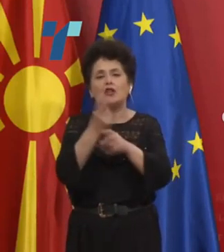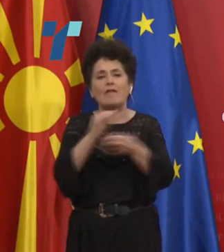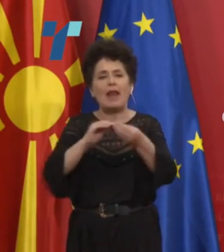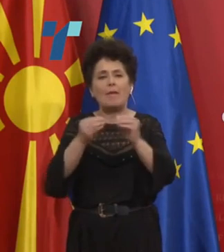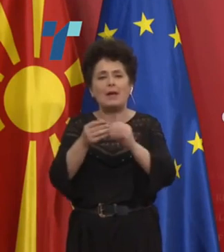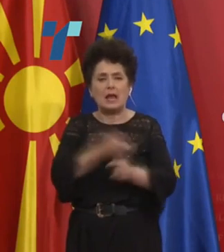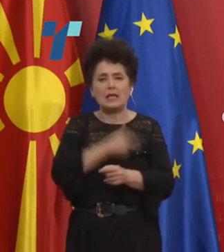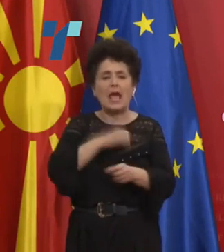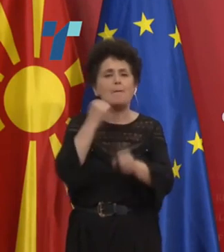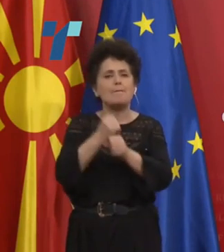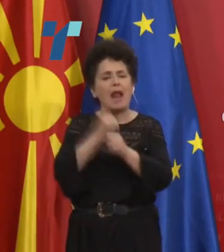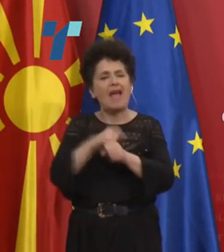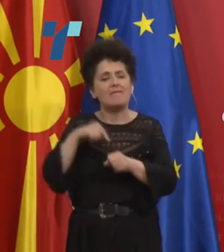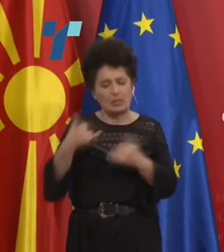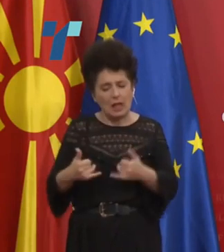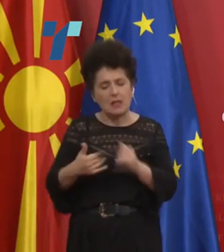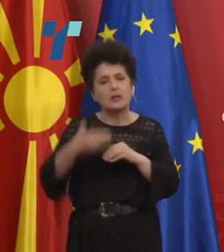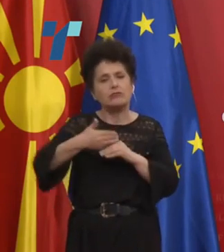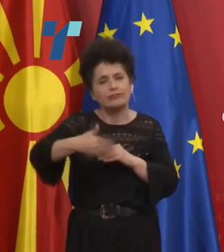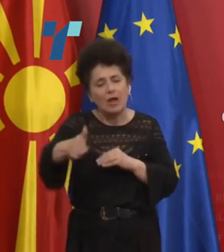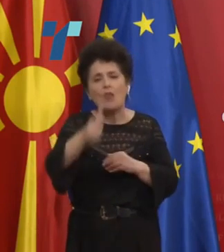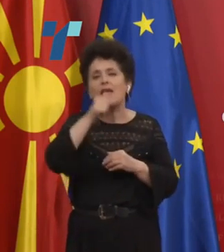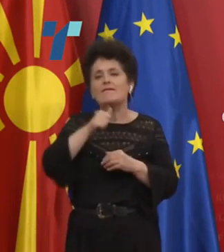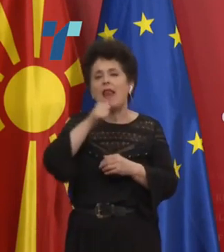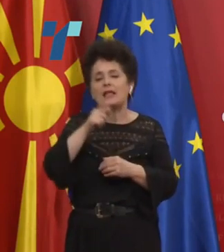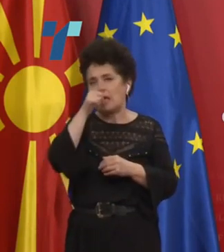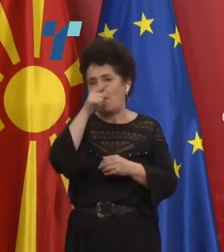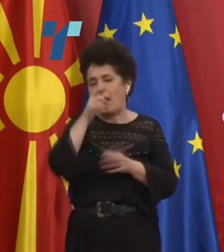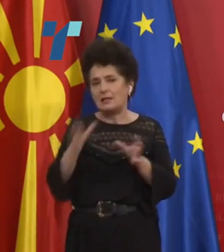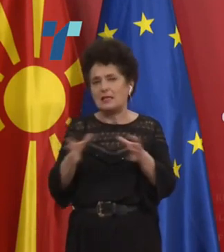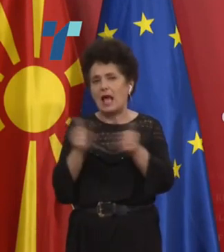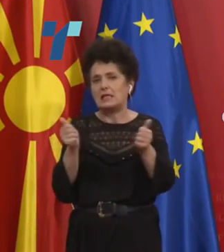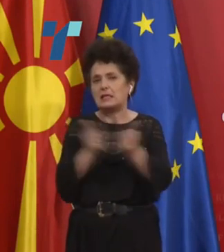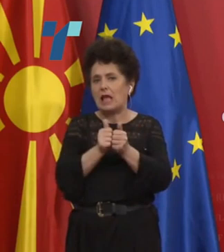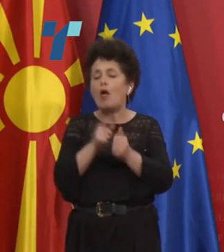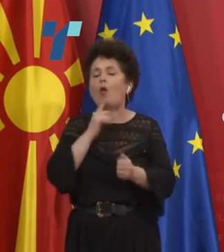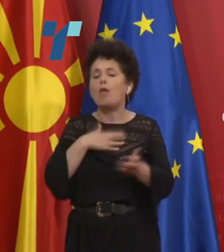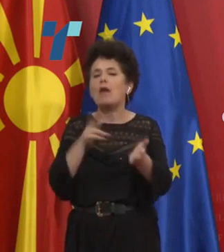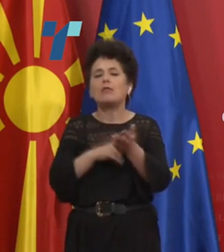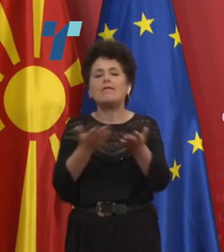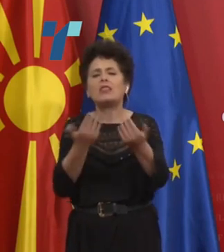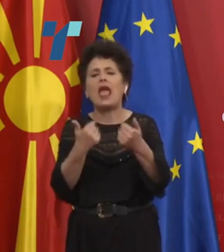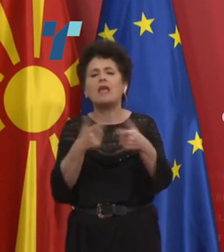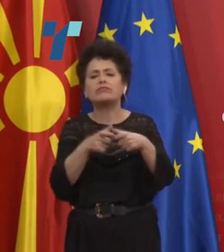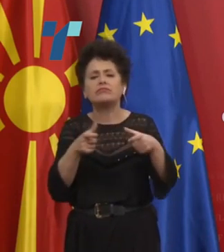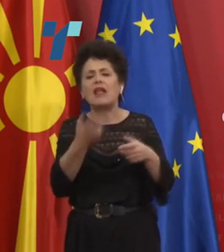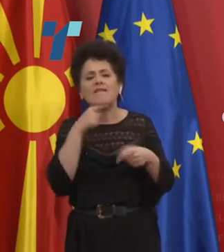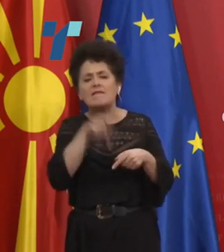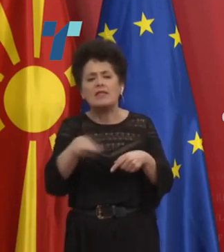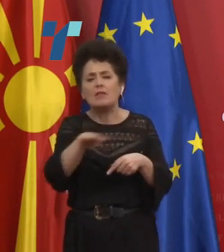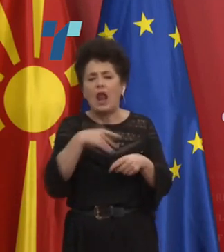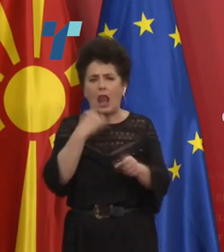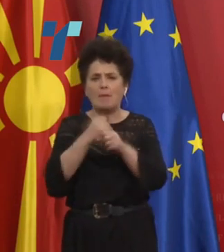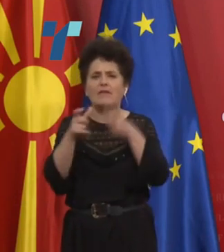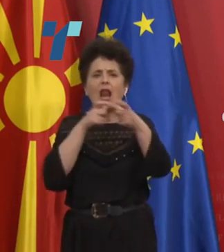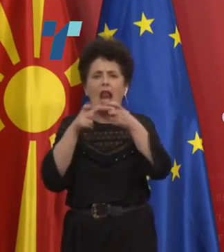инспекторат ќе прават и вработените од финансиска полиција, кои што имаат право да легитимираат. Направен е разговор и